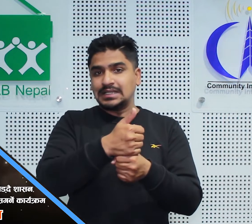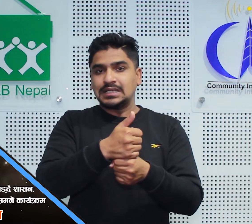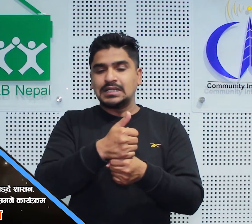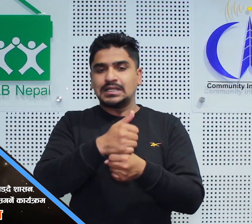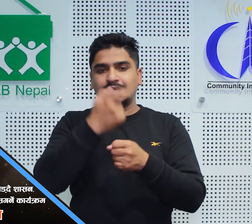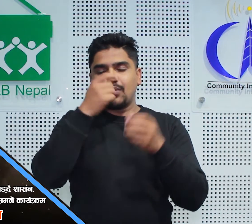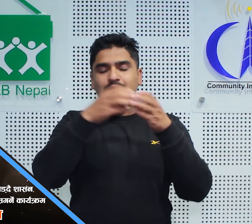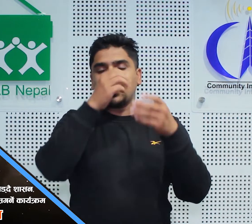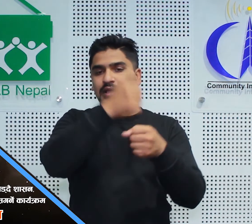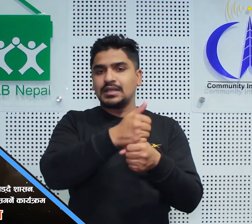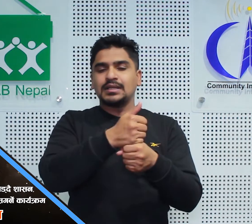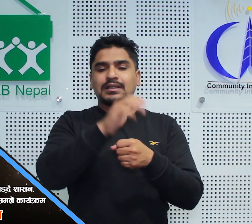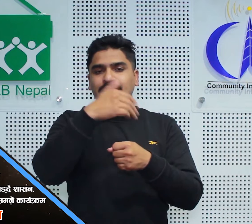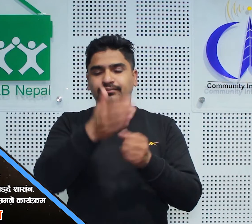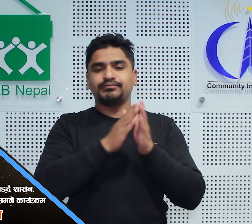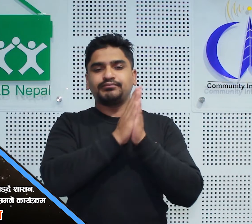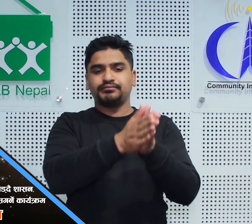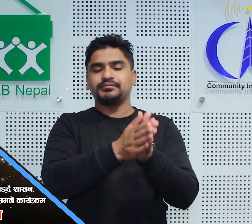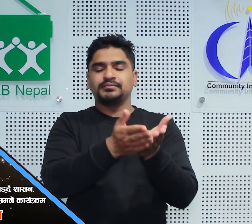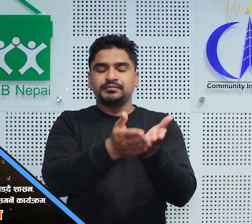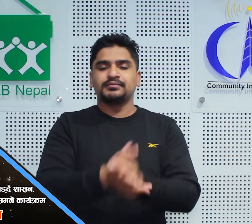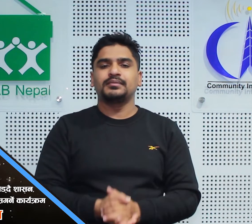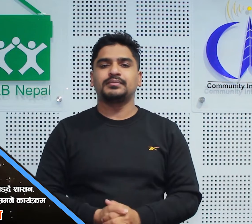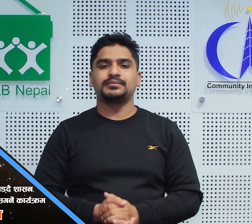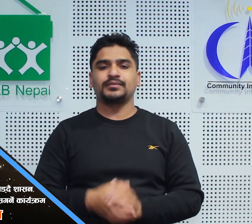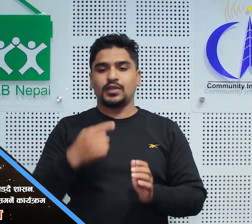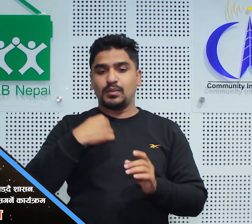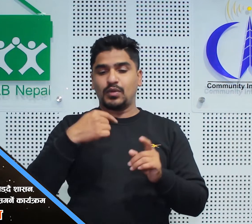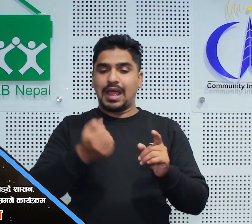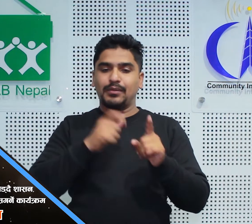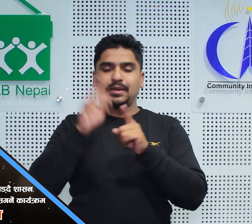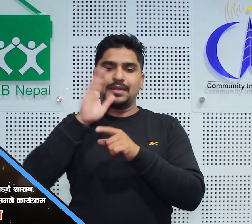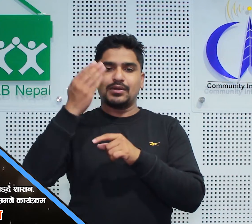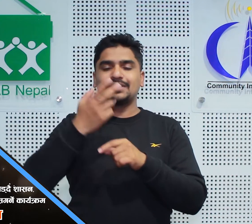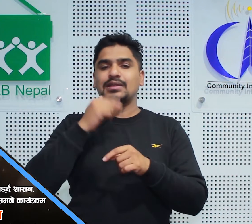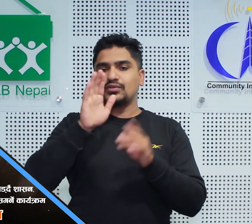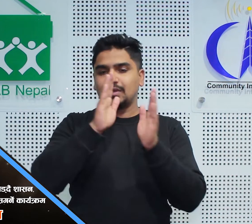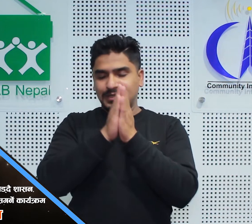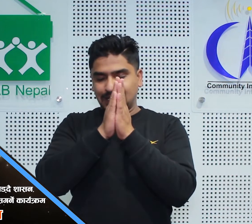तथा गाउँपालिकाका अध्यक्षज्यूलाई हार्दिक अनुरोध गर्दछु र म स्वयं पनि बिदा हुन चाहन्छु। नमस्कार।